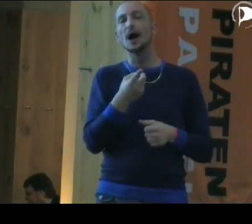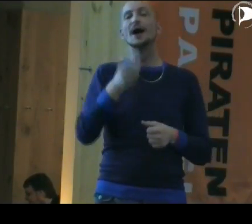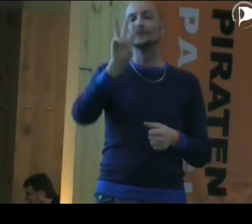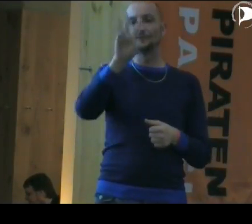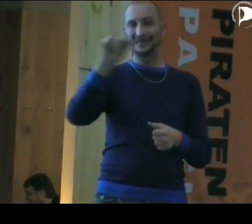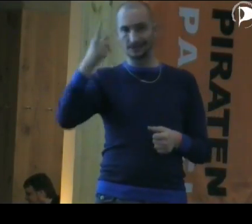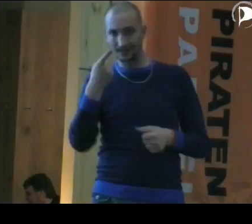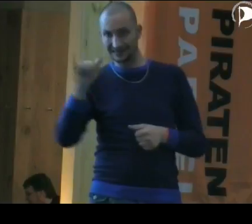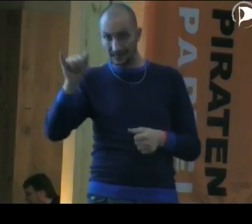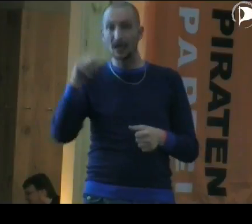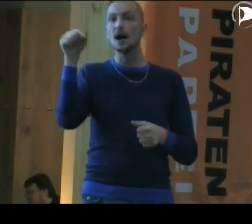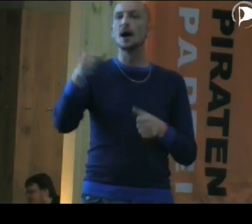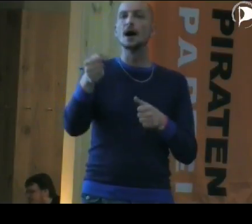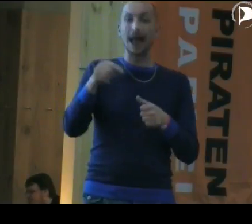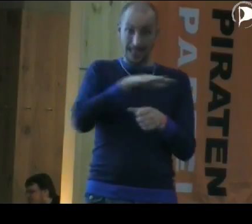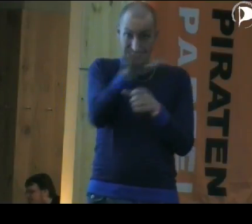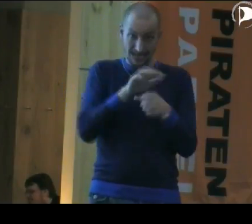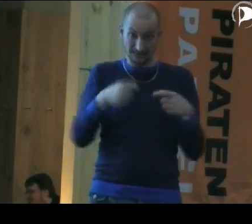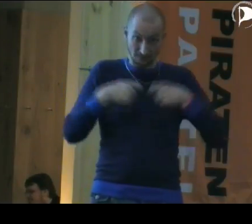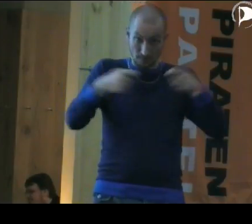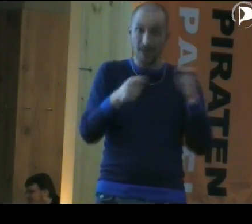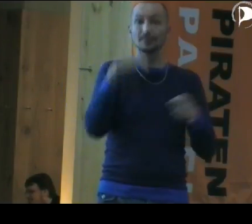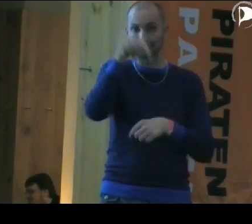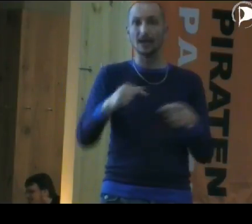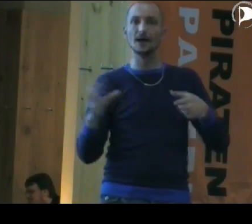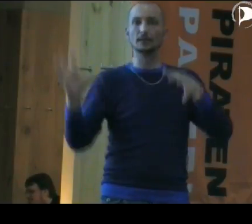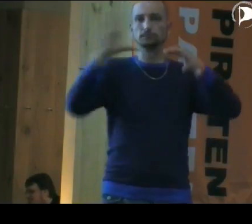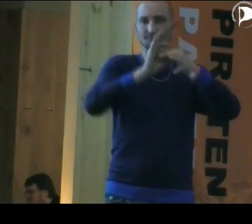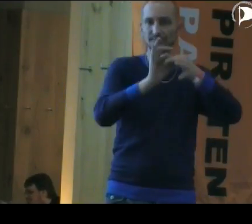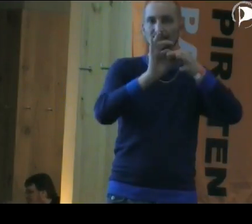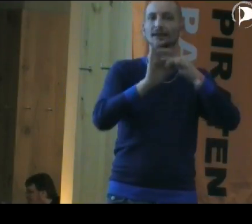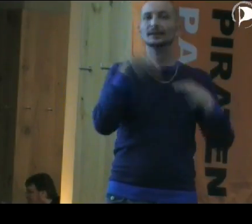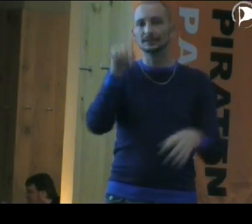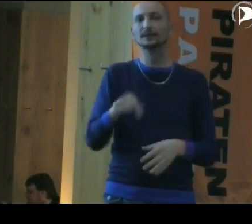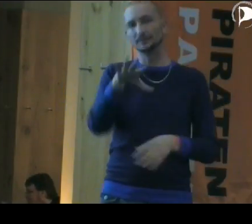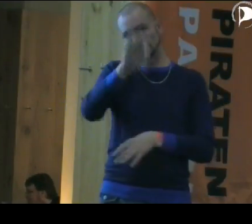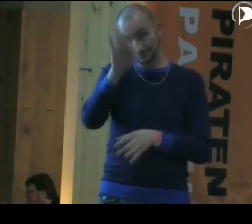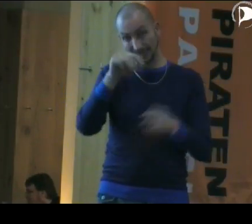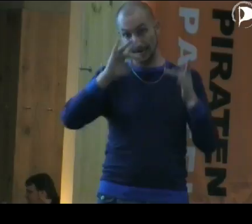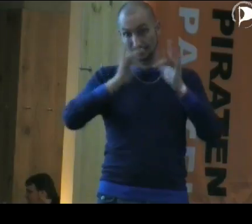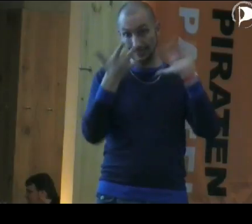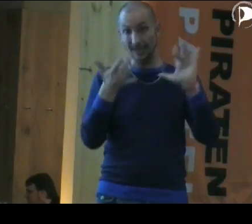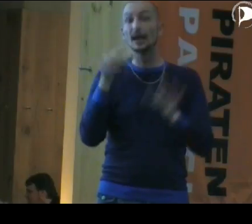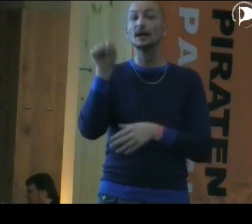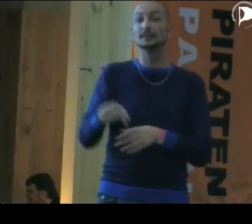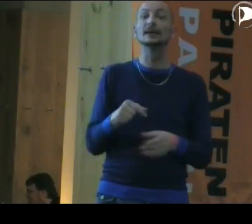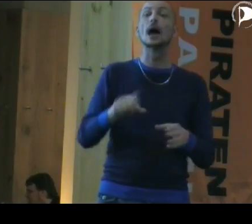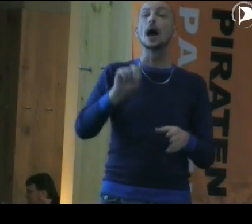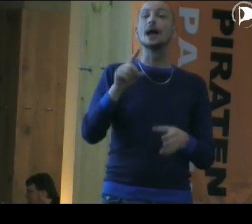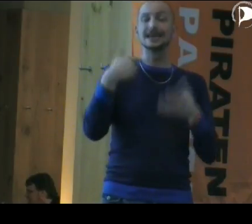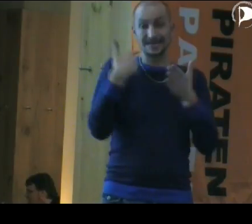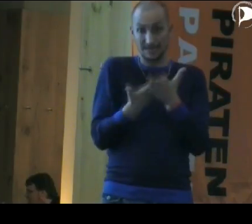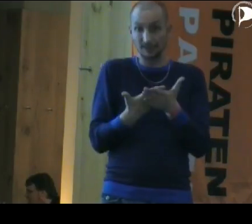- sogenanntes band ist es vielleicht prominent verlinkt und dann kann ich auch schon ankündigen das ist einigung stand